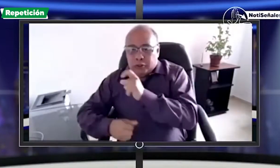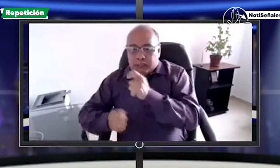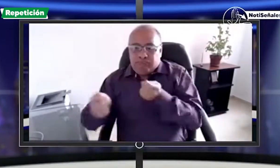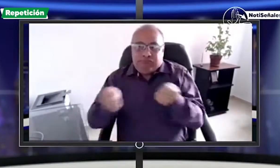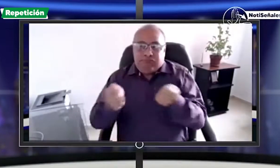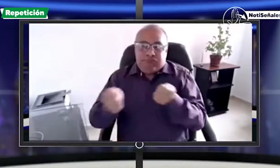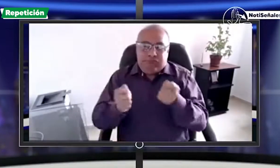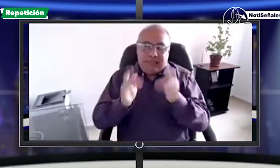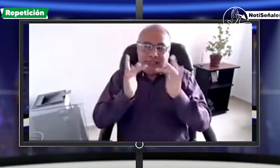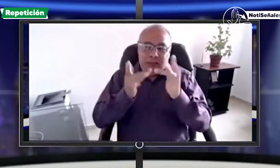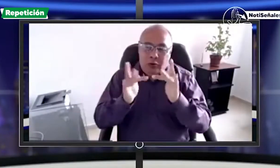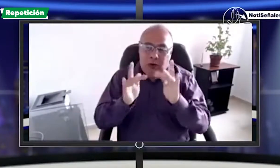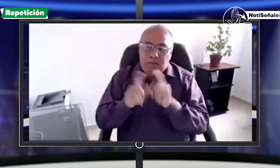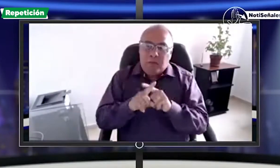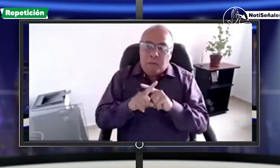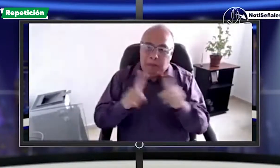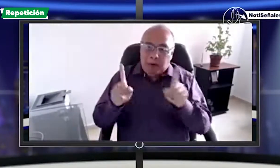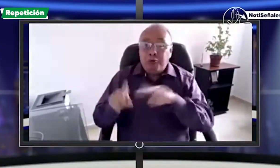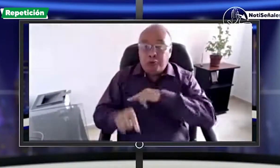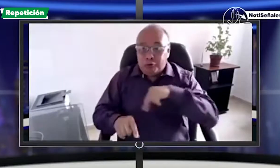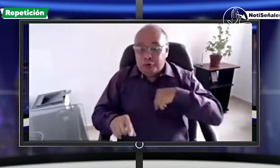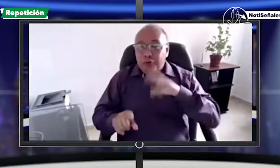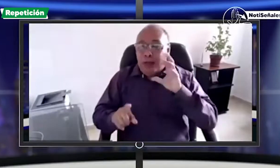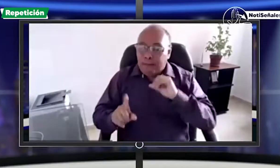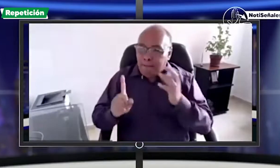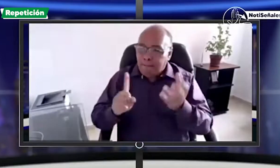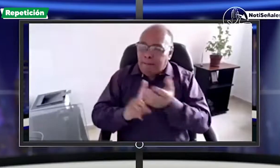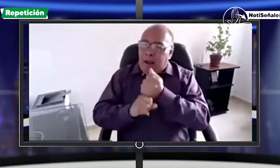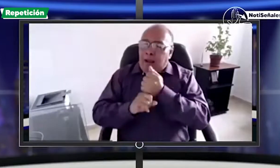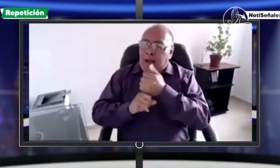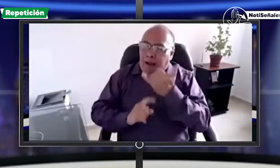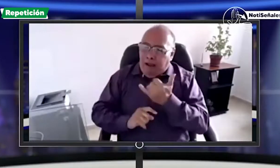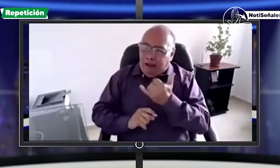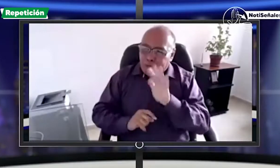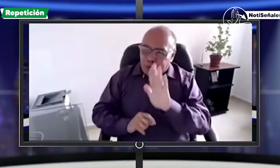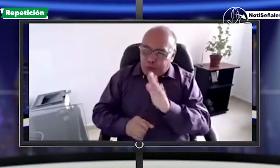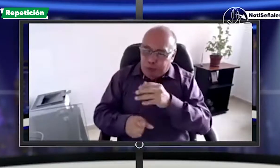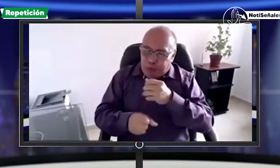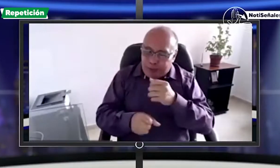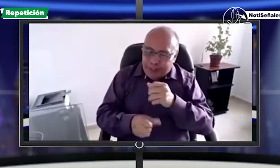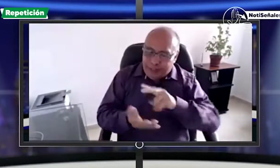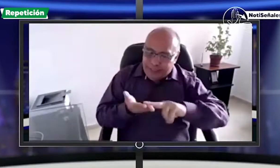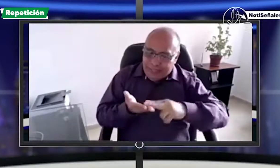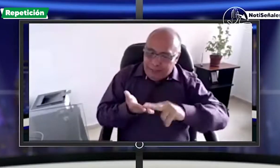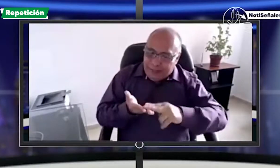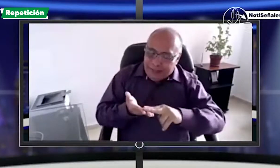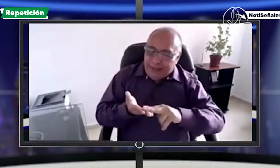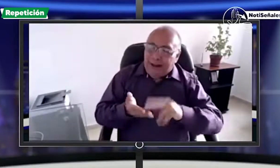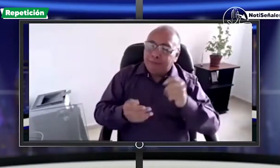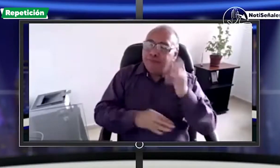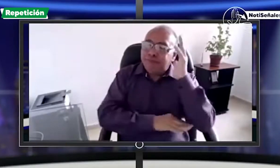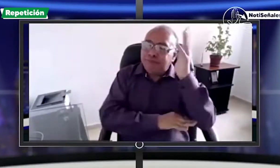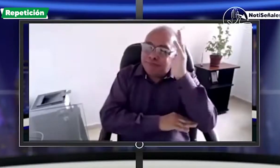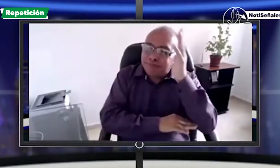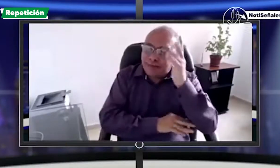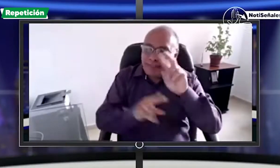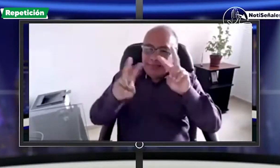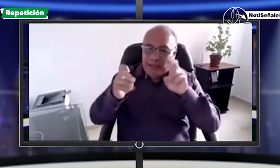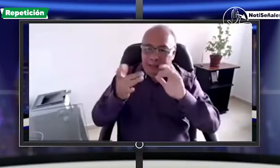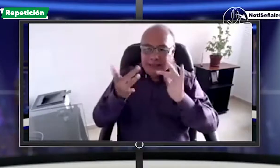centro de relevo durante 21 años en el marco del convenio con el ministerio TIC y pues allí también nos hemos dado cuenta